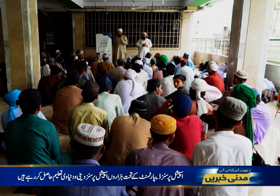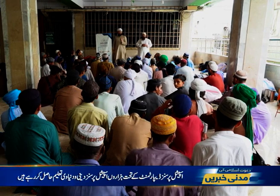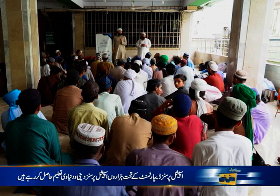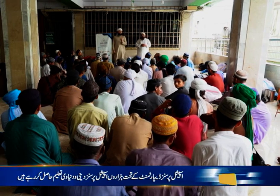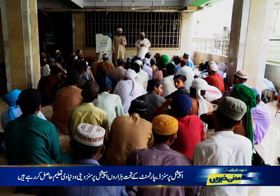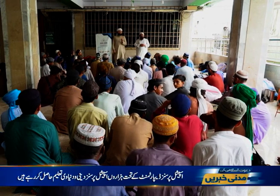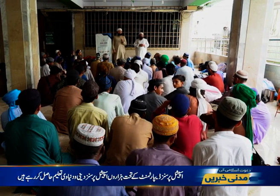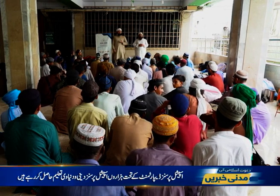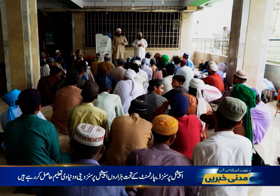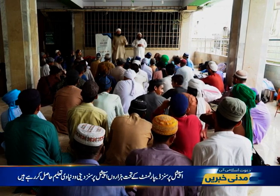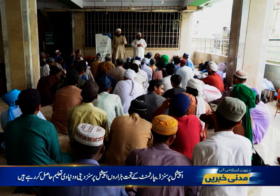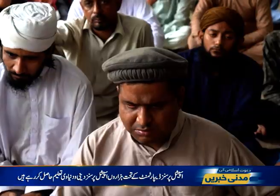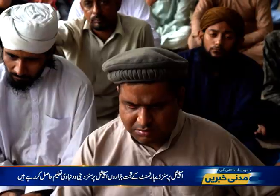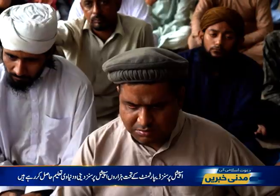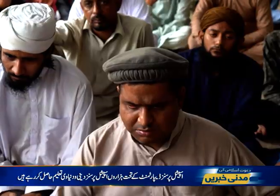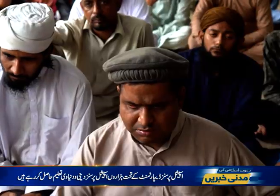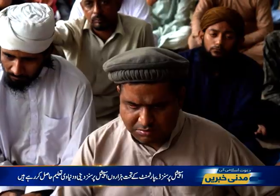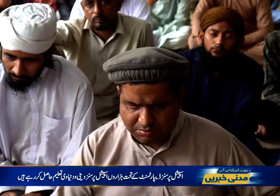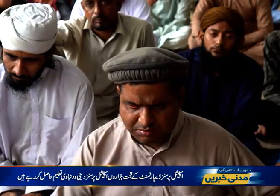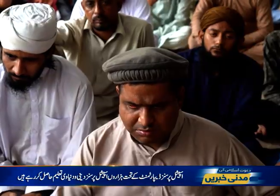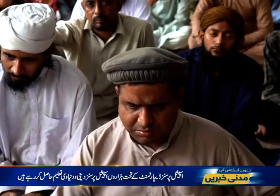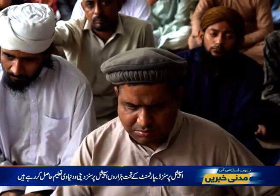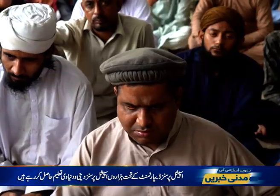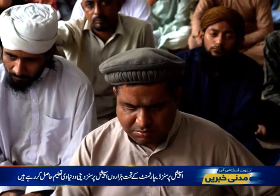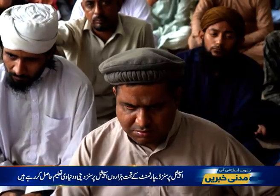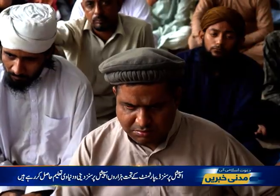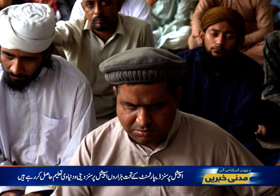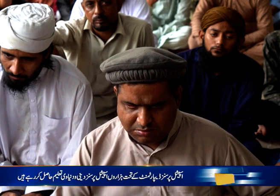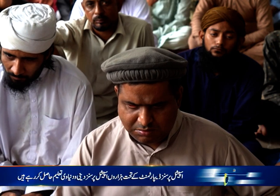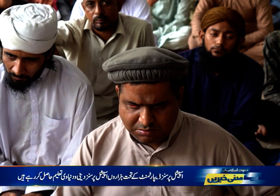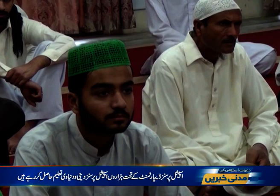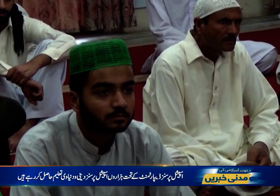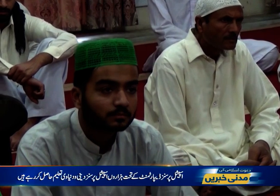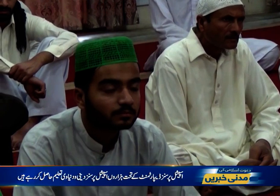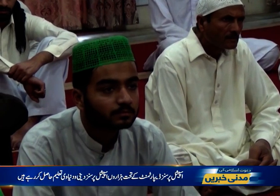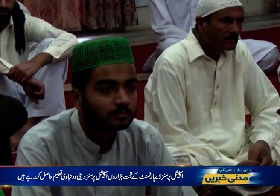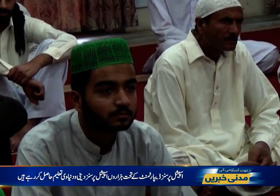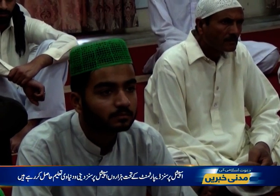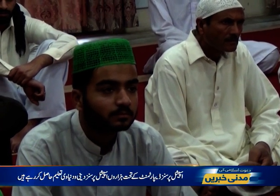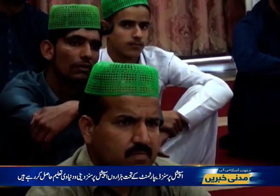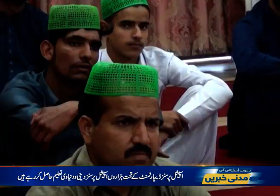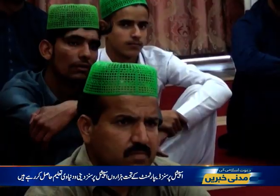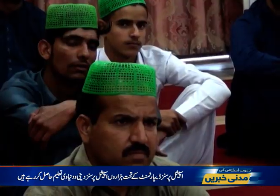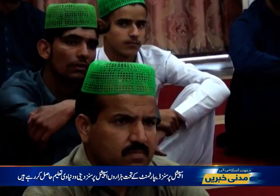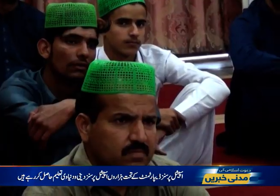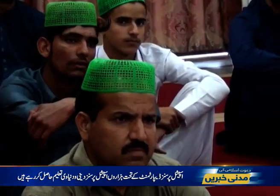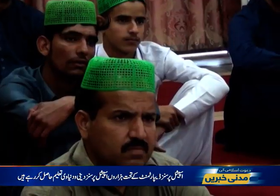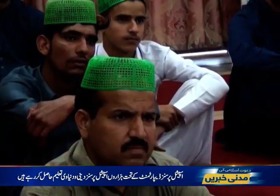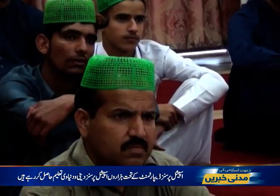سائن لینگویج کا کورس کروانے والے اسلامی بھائیوں کا مدنی خبروں سے گفتگو کرتے ہوئے کہنا تھا کہ گونگے بہرے افراد بھی معاشرے کا حصہ ہیں۔ جس گھر میں